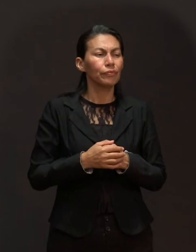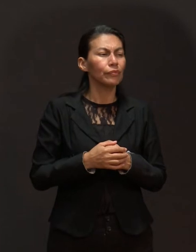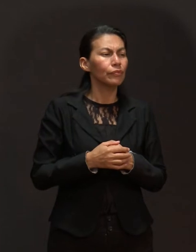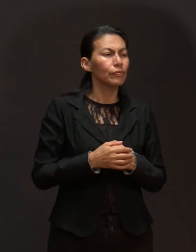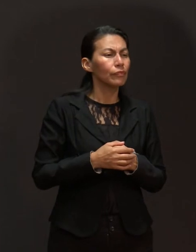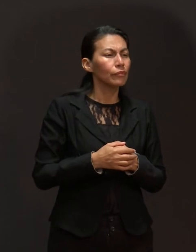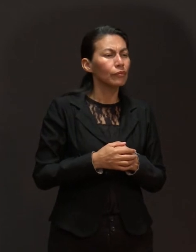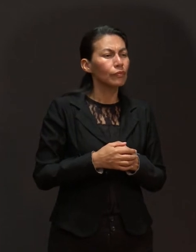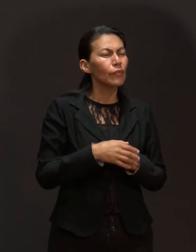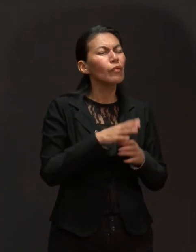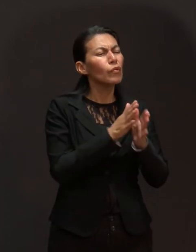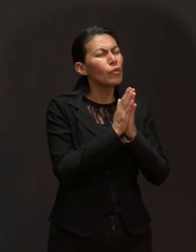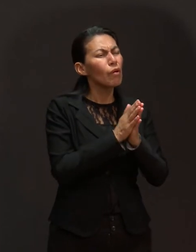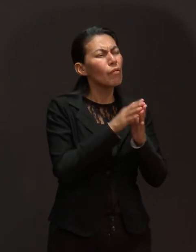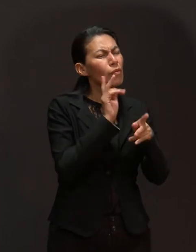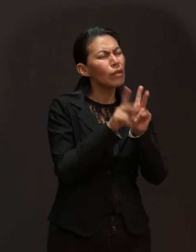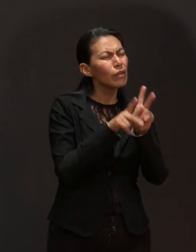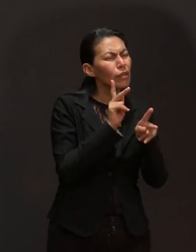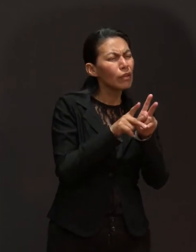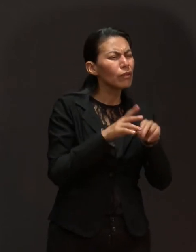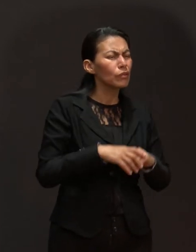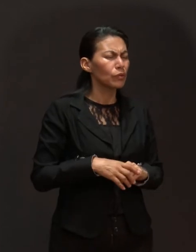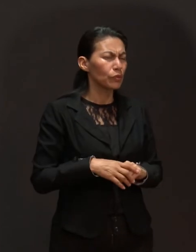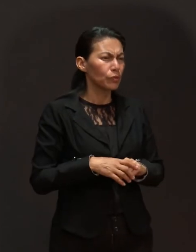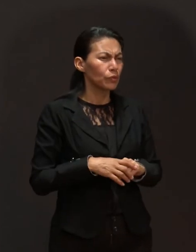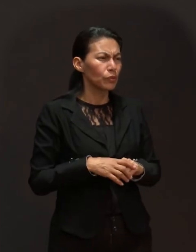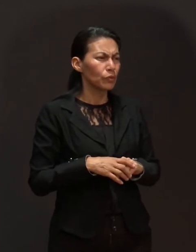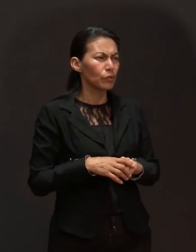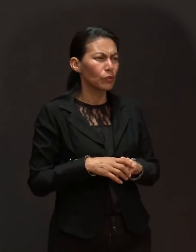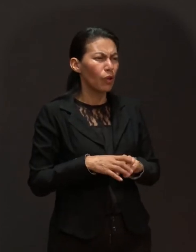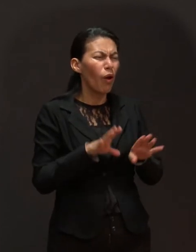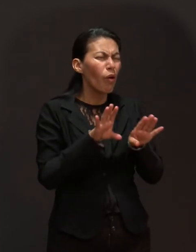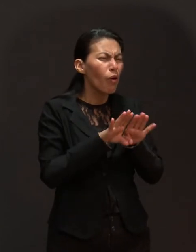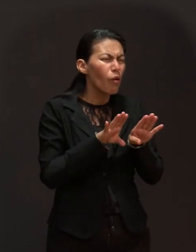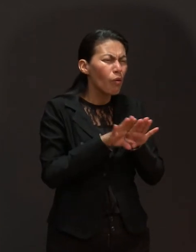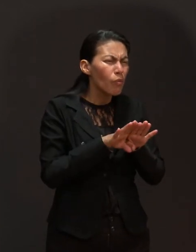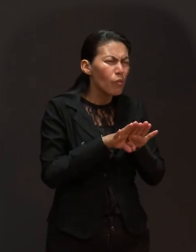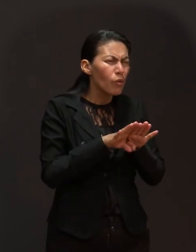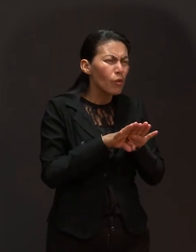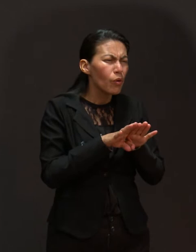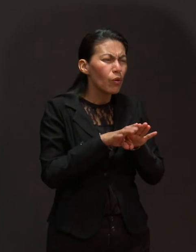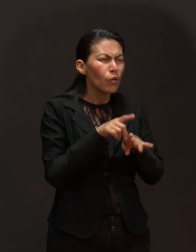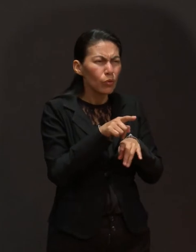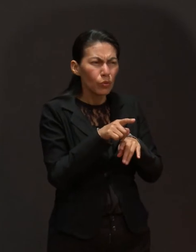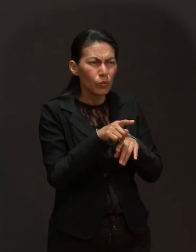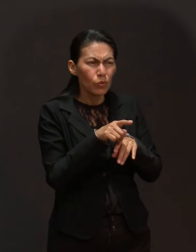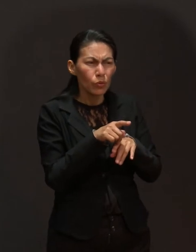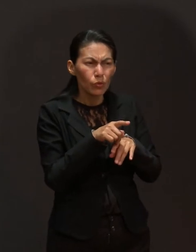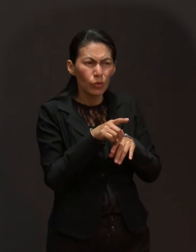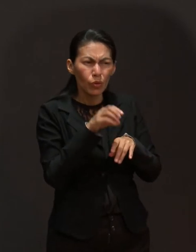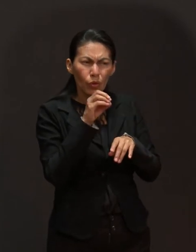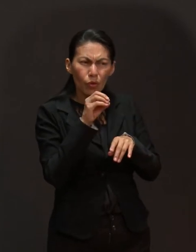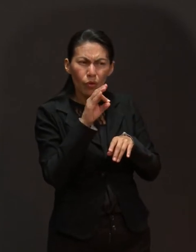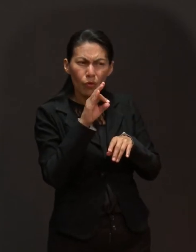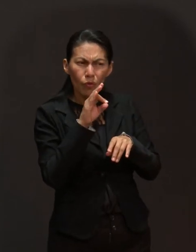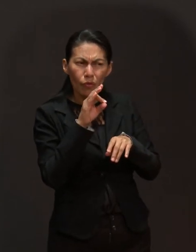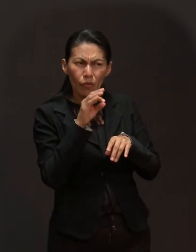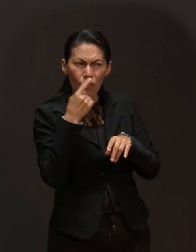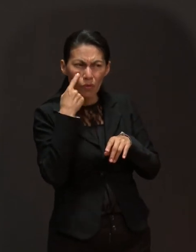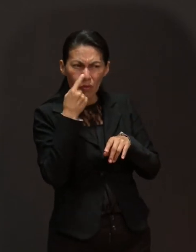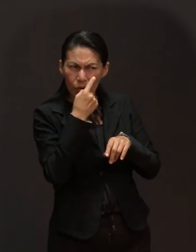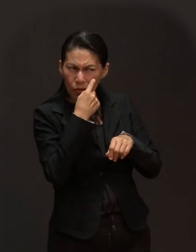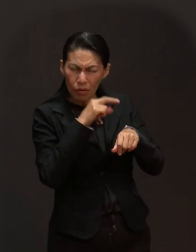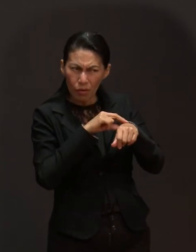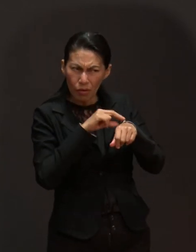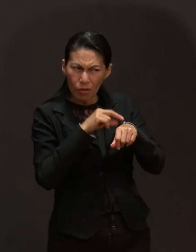digamos, Eliana, cuéntanos cómo llegaste a estudiar. Tú eres